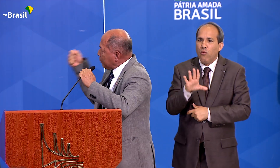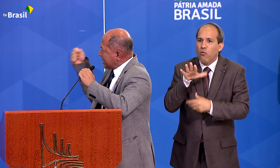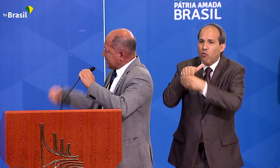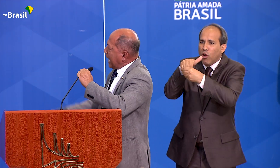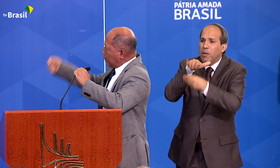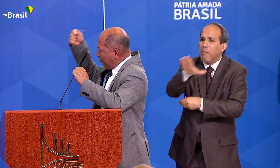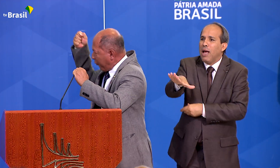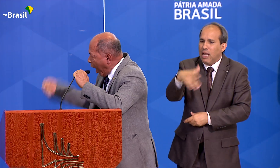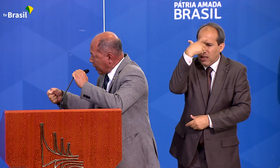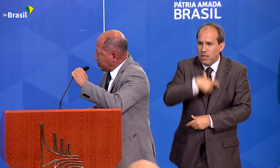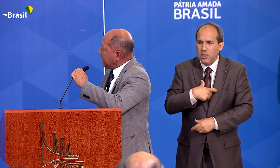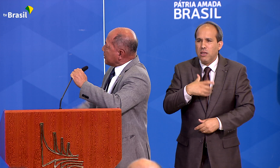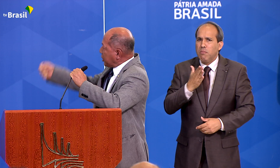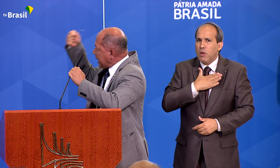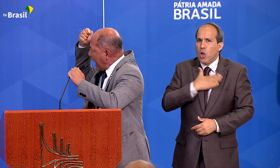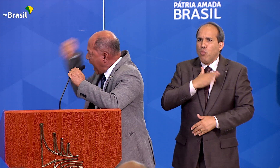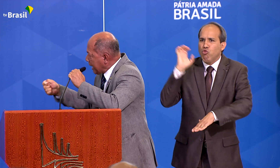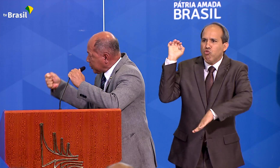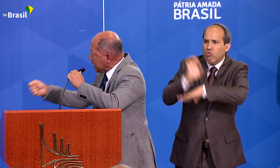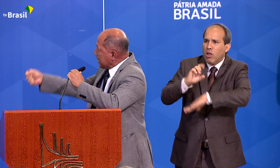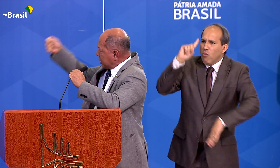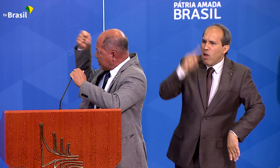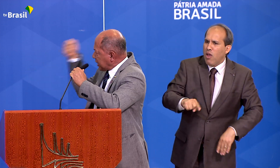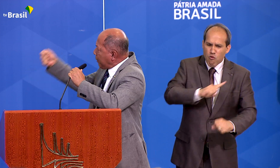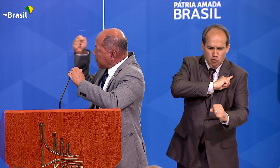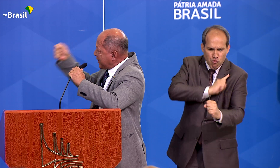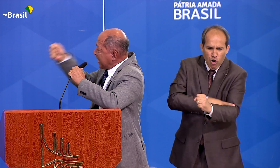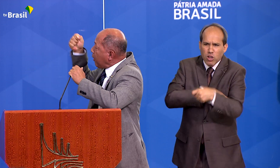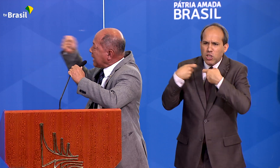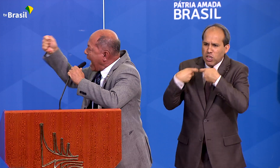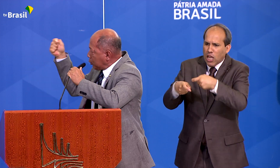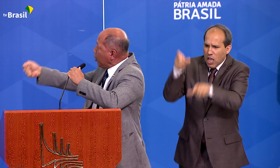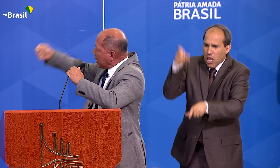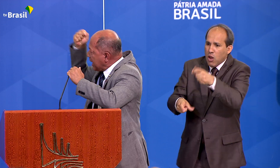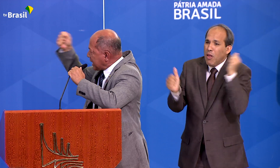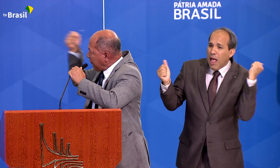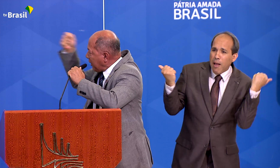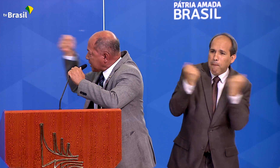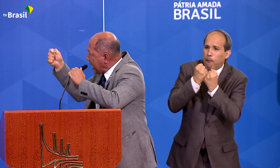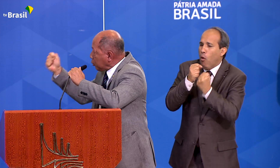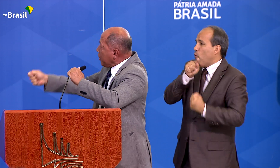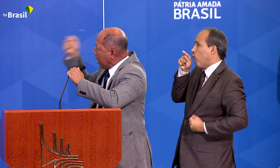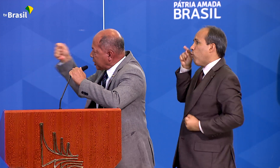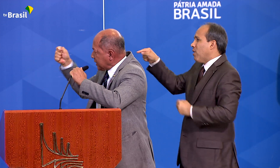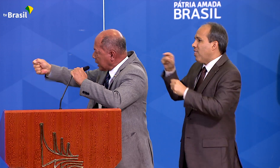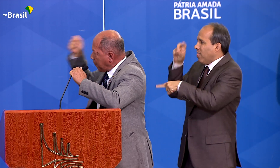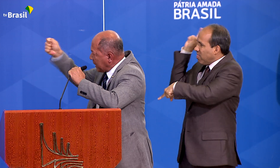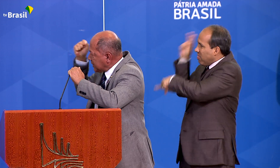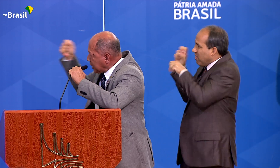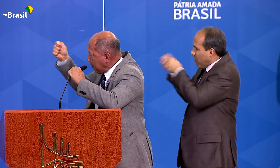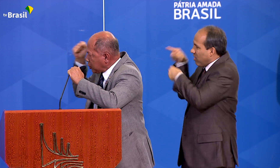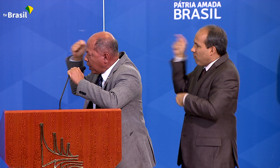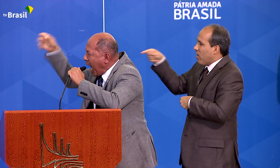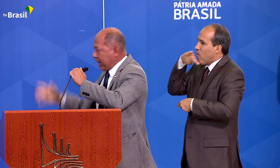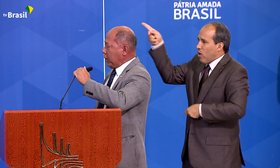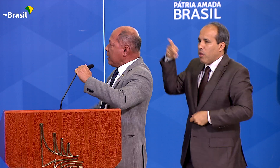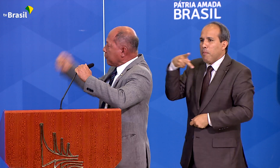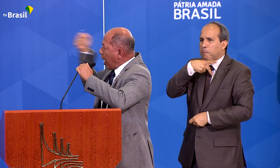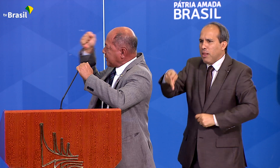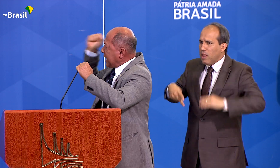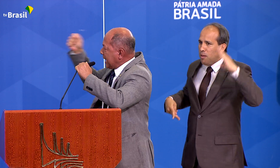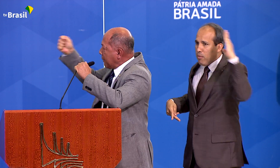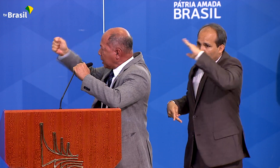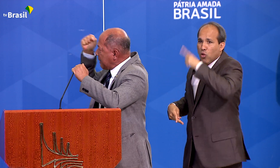Presidente é o estado forte de guerreiro e que estão ao seu lado me defendendo eu dizendo Presidente